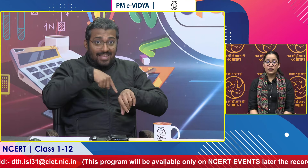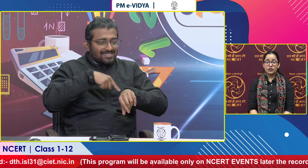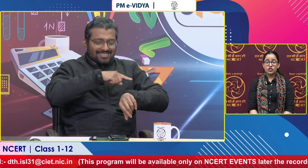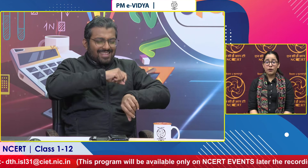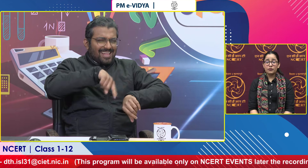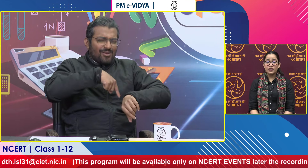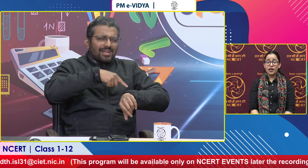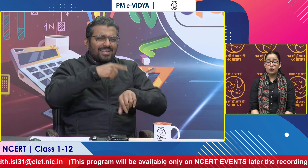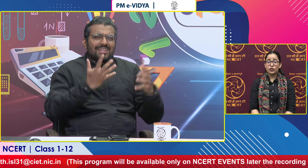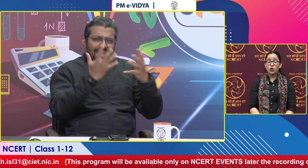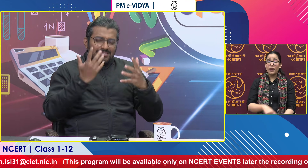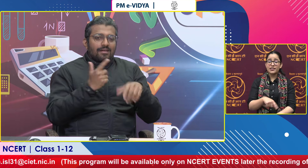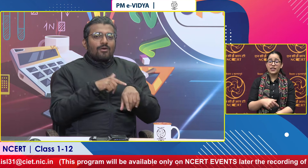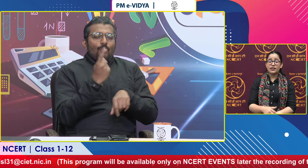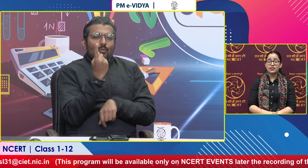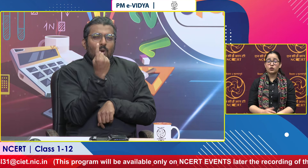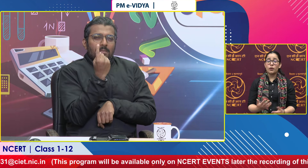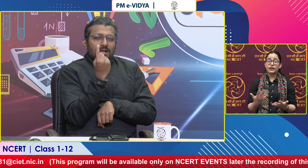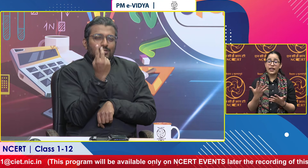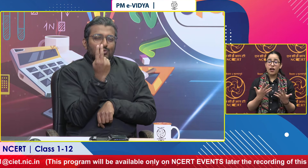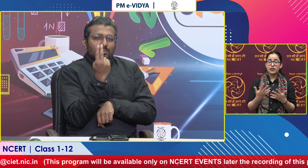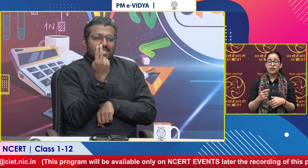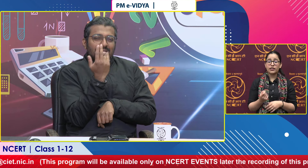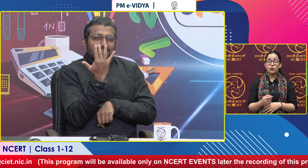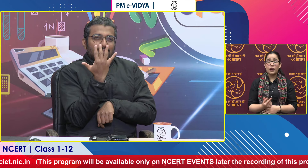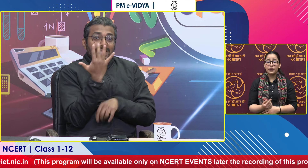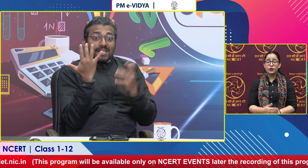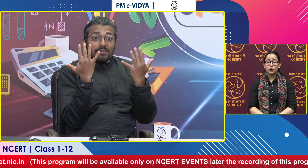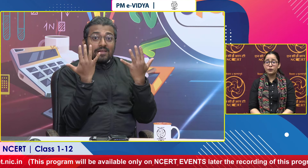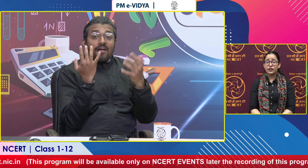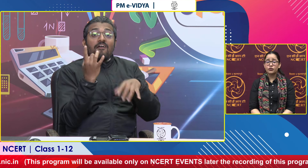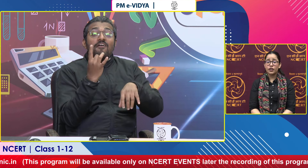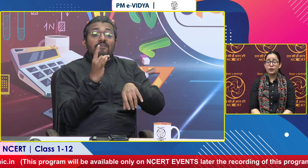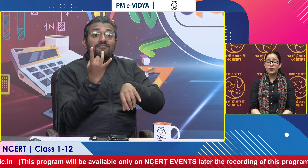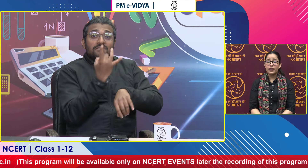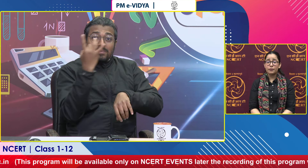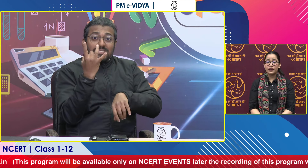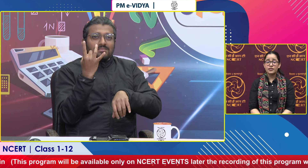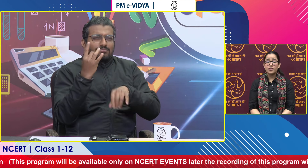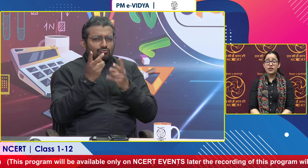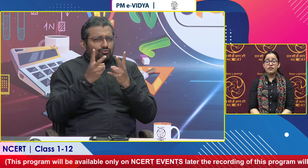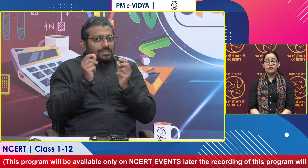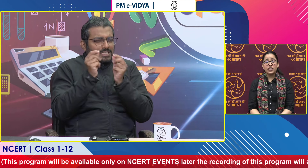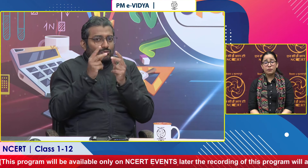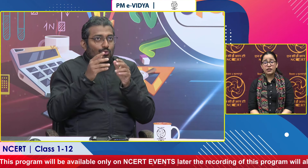बट जब हम 10 आवर बोलते हैं तो हम ऐसे नहीं कर सकते, तो हम 10 आवर्स करके 1 मिनट, 2 मिनट, 3 मिनट, 10 मिनट्स, 15